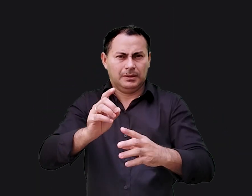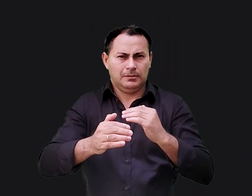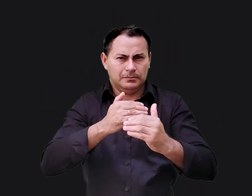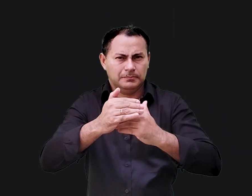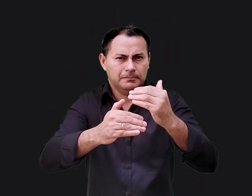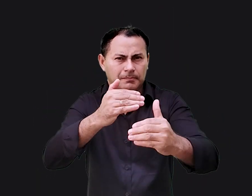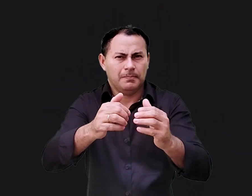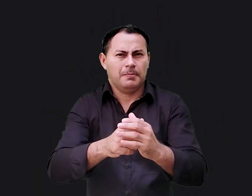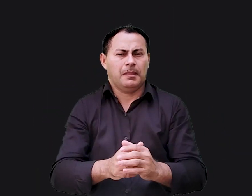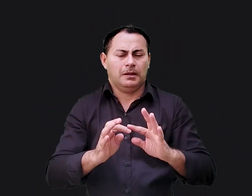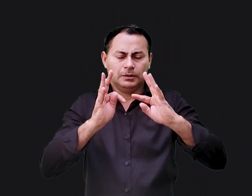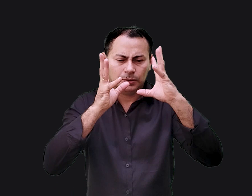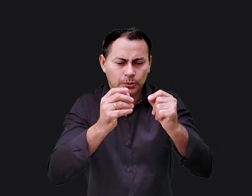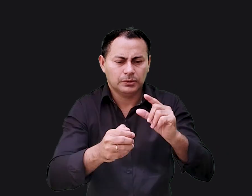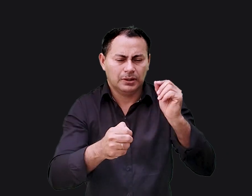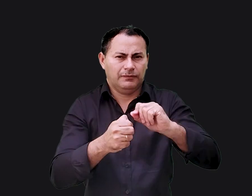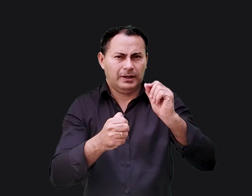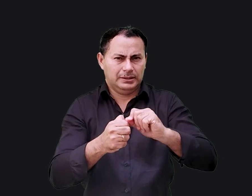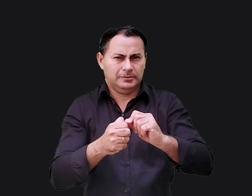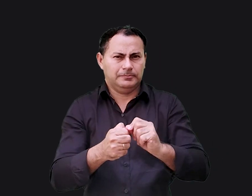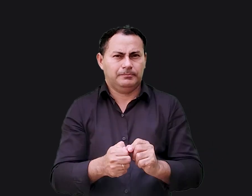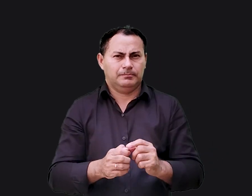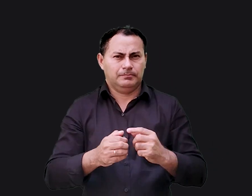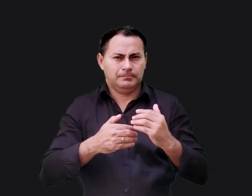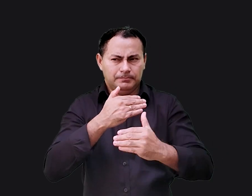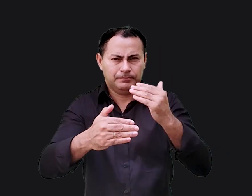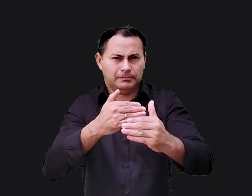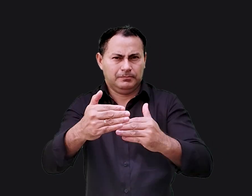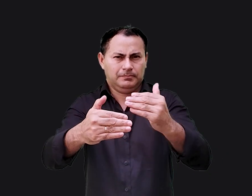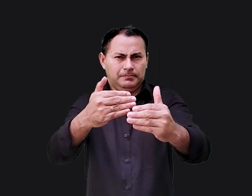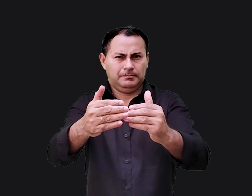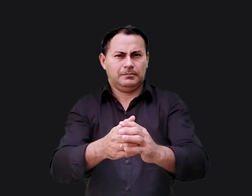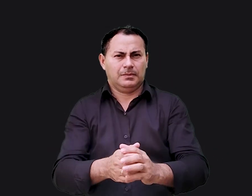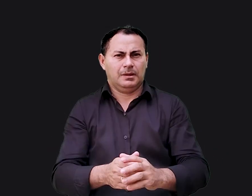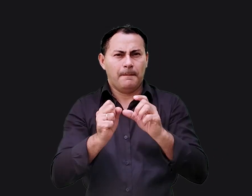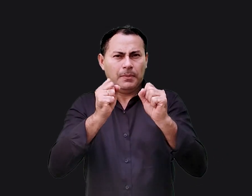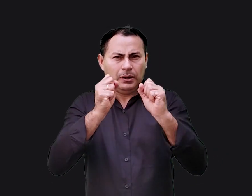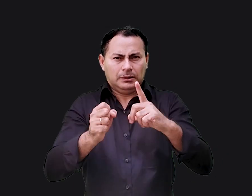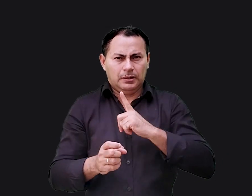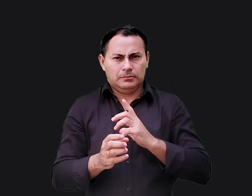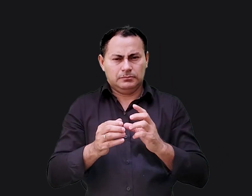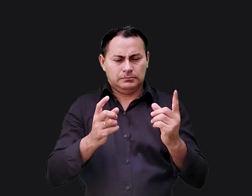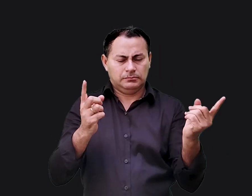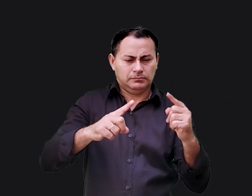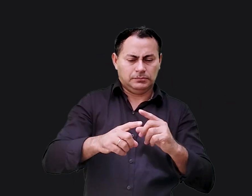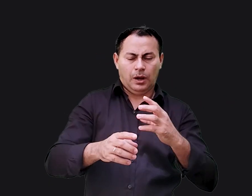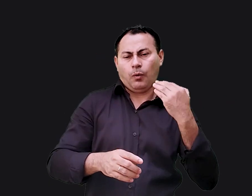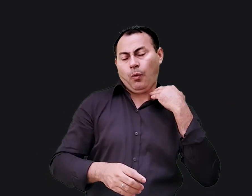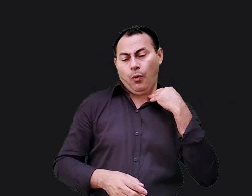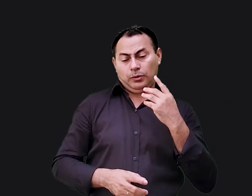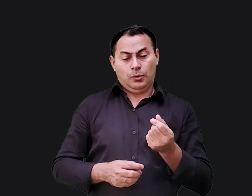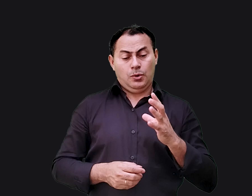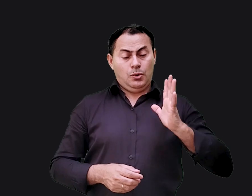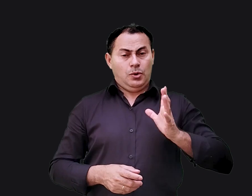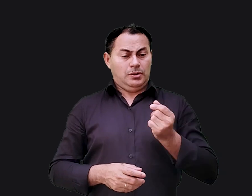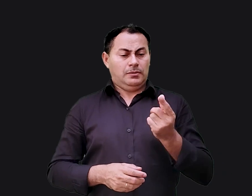descrita é a prosperidade. Tudo que ele faz, prosperará. Você pode ter uma conta bancária próspera devido